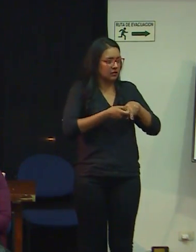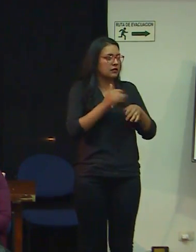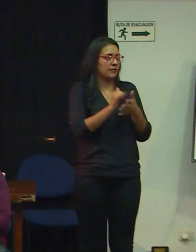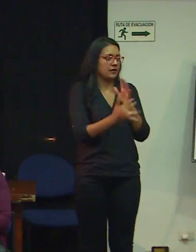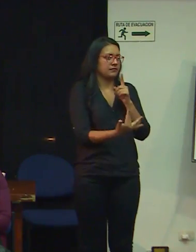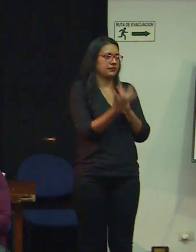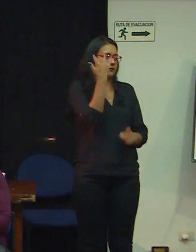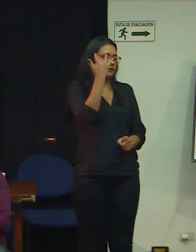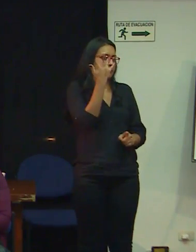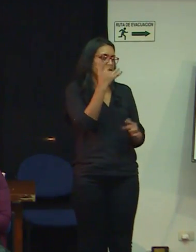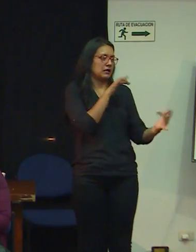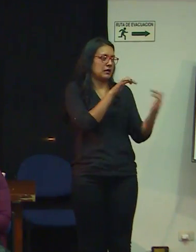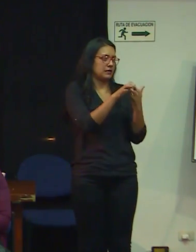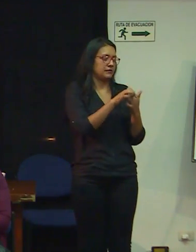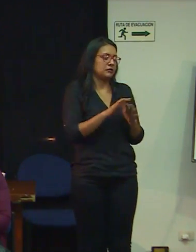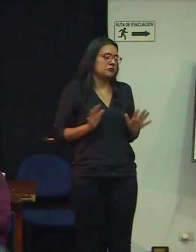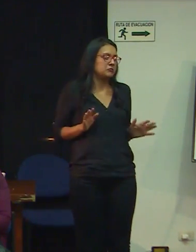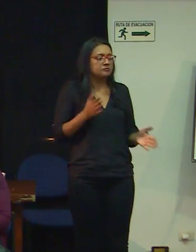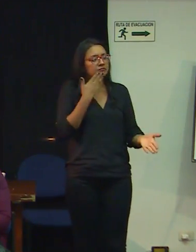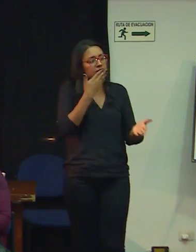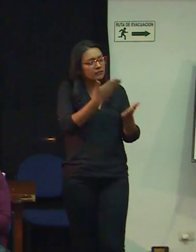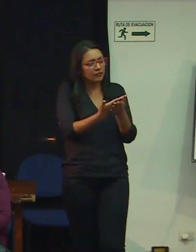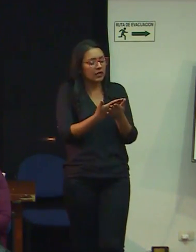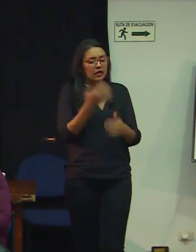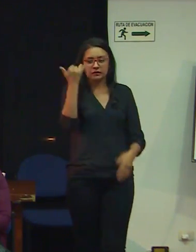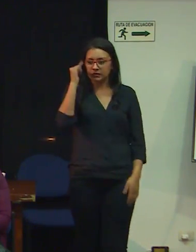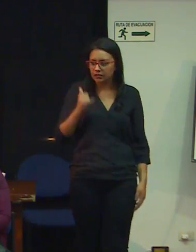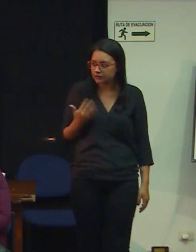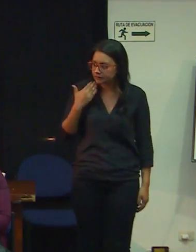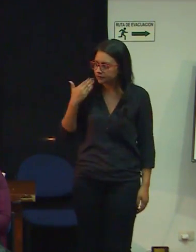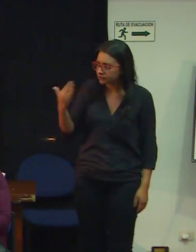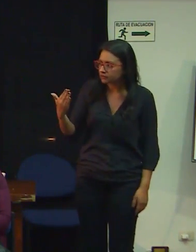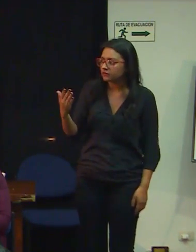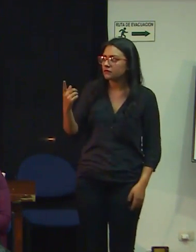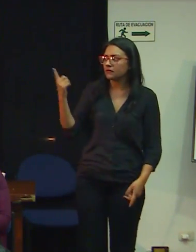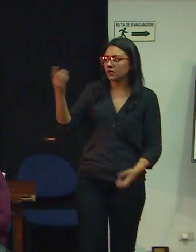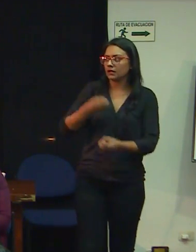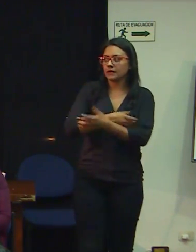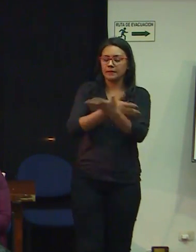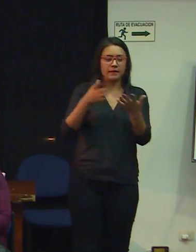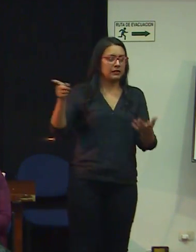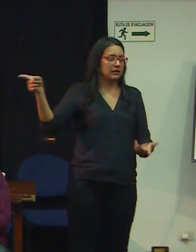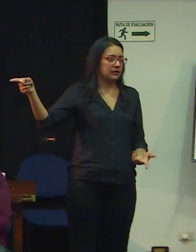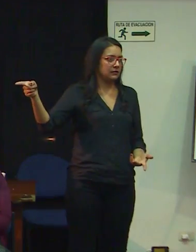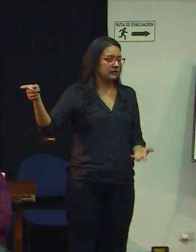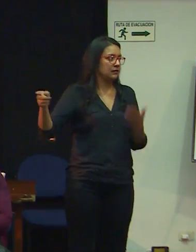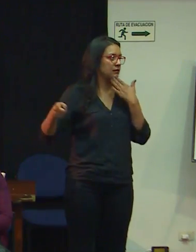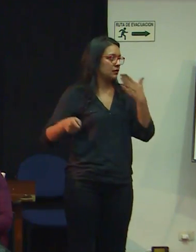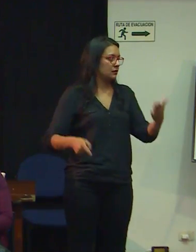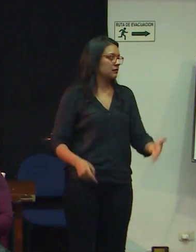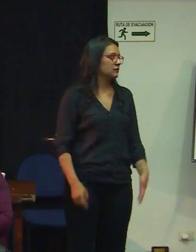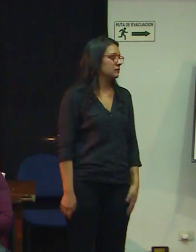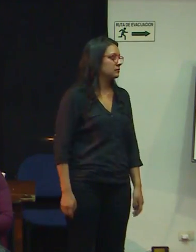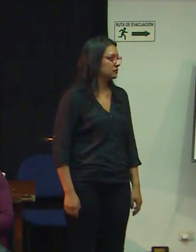armado. Entonces, les agradezco mucho una vez más a Jennifer y voy a pasar dejándoles este material. Muchísimas gracias.